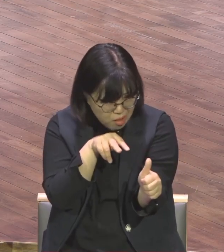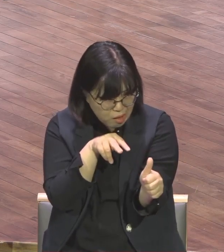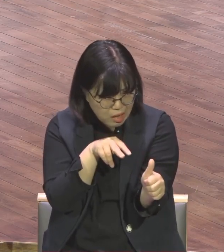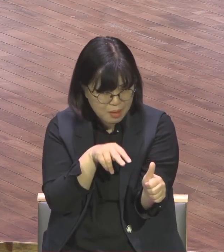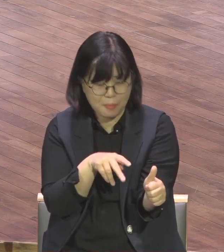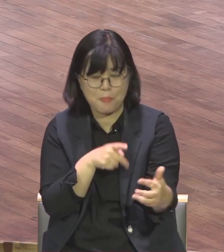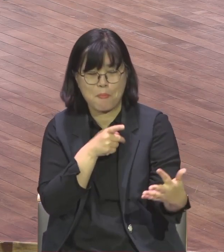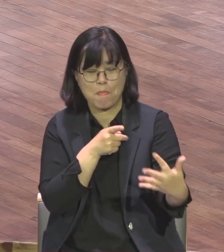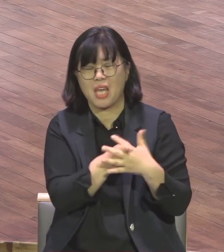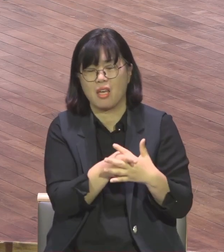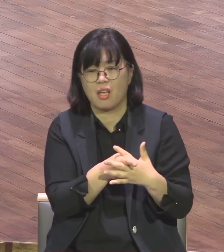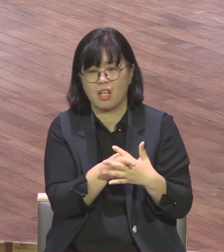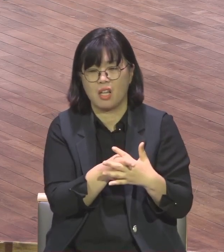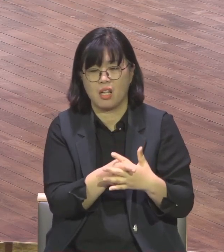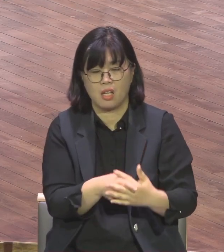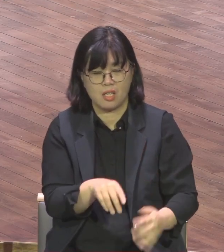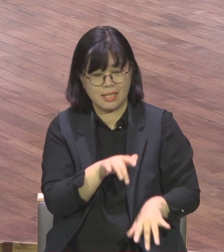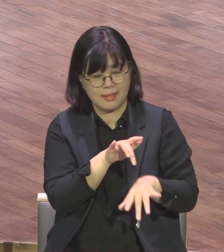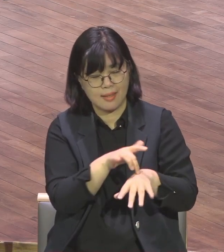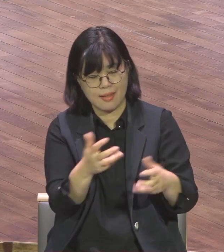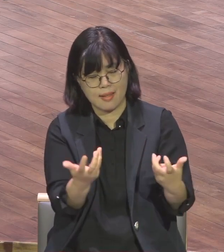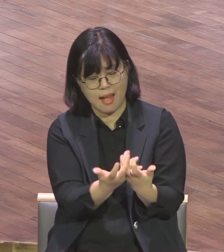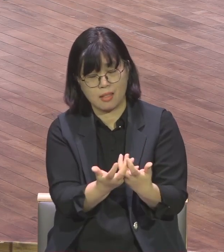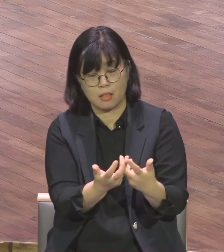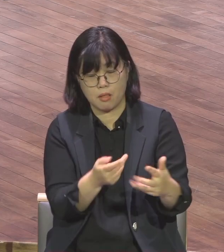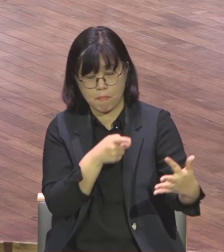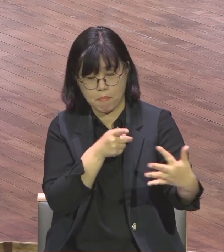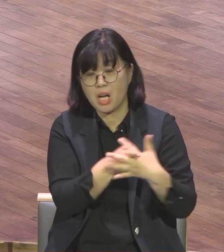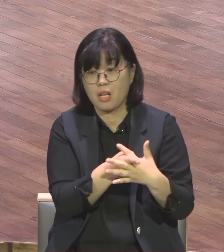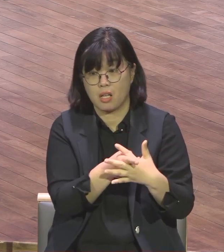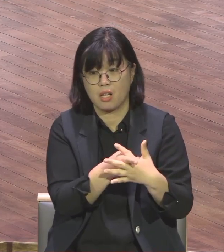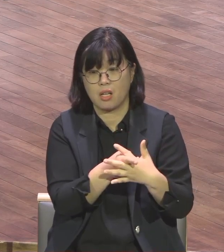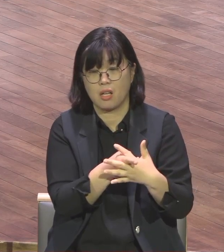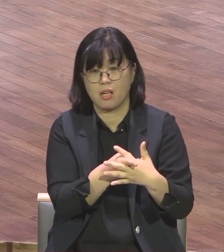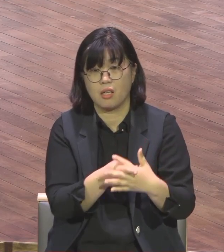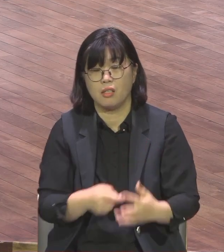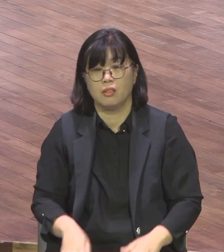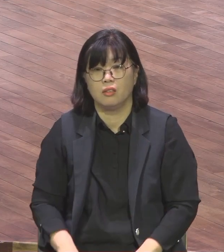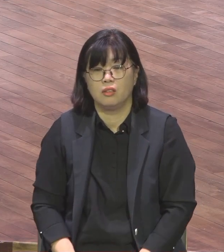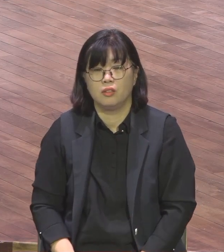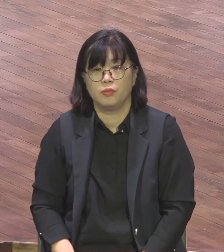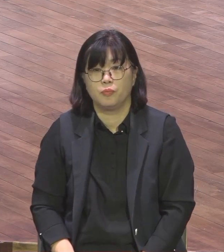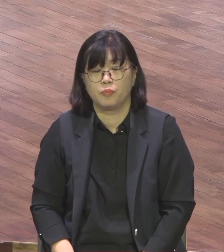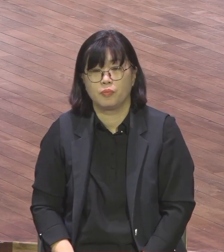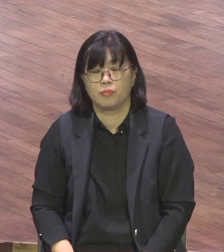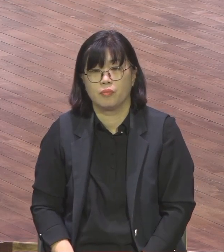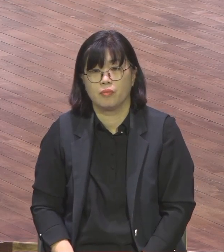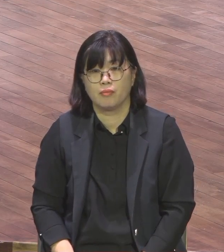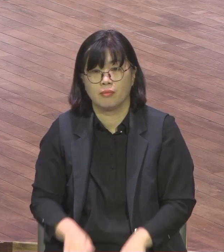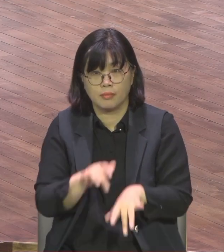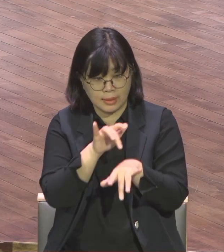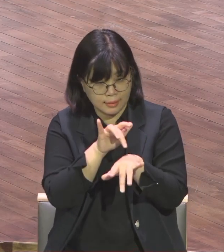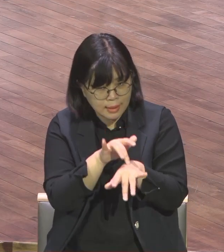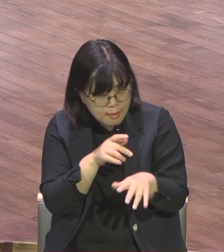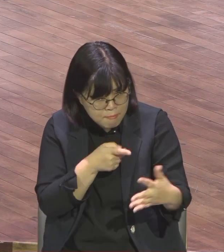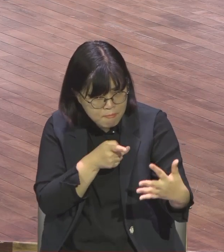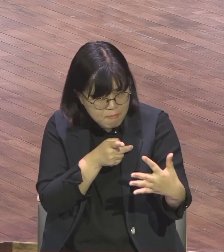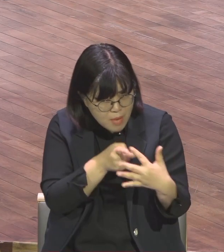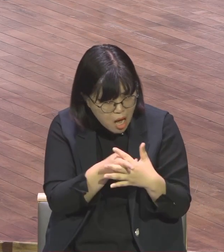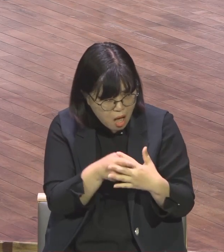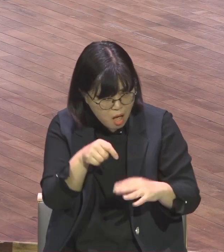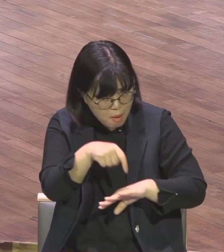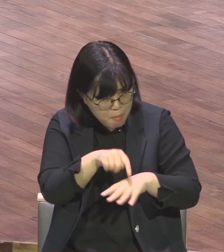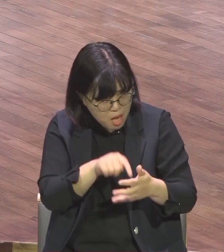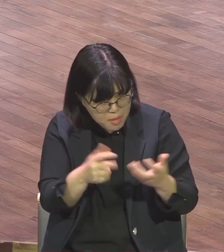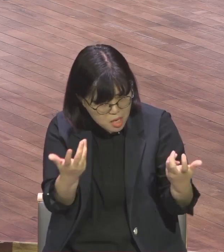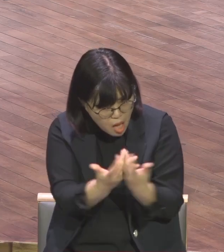사탄이 내 마음에 가득하여 이렇게 표현했었어요. 너는 어찌하여 사탄이 내 마음을 장하도록